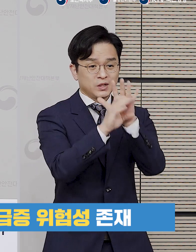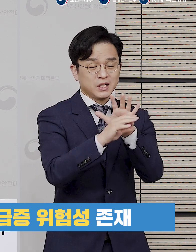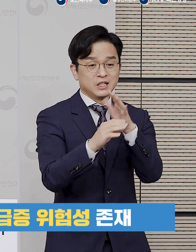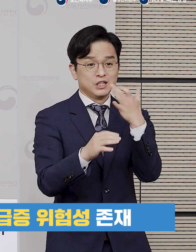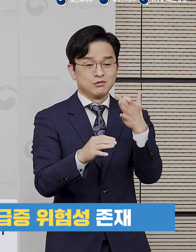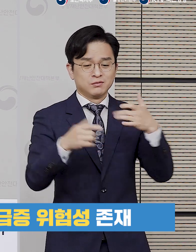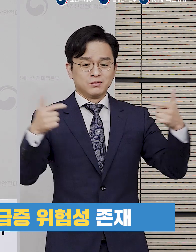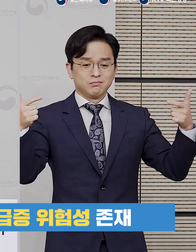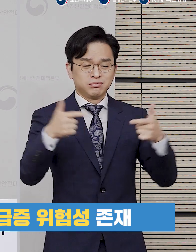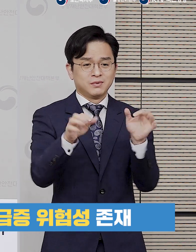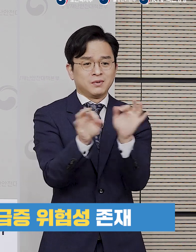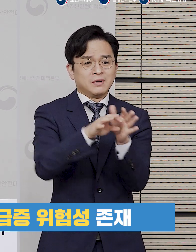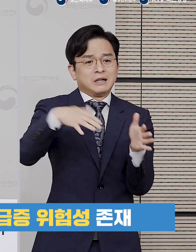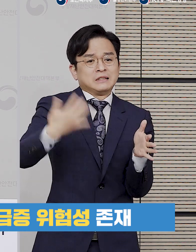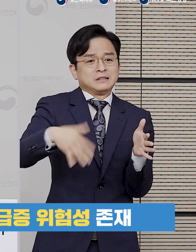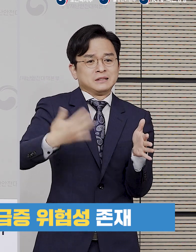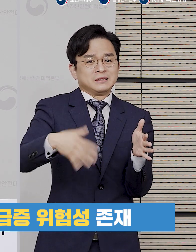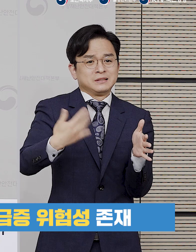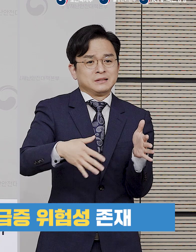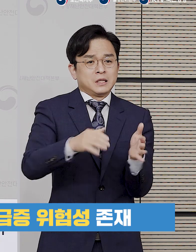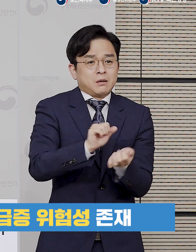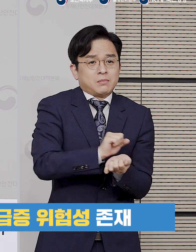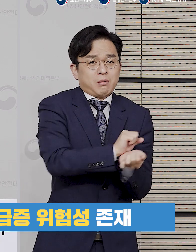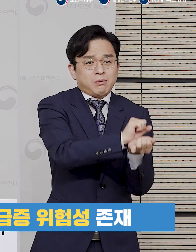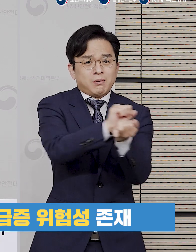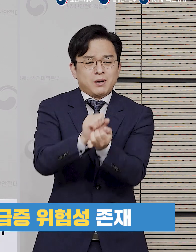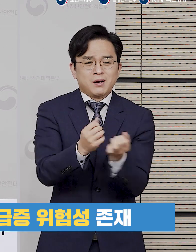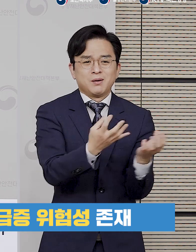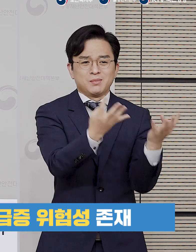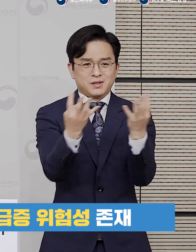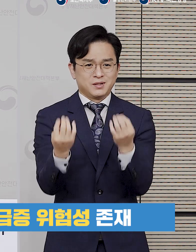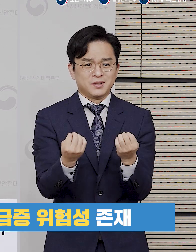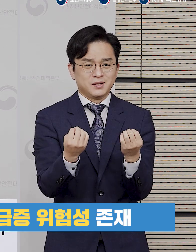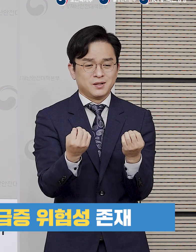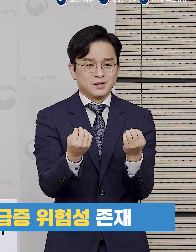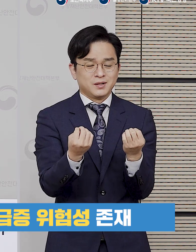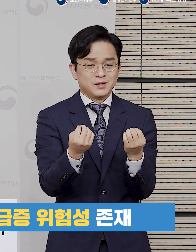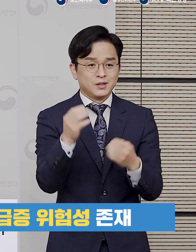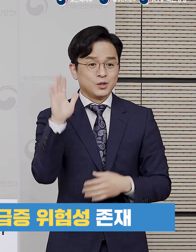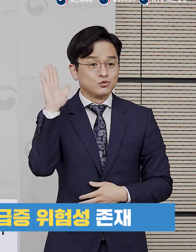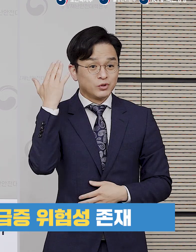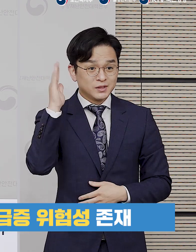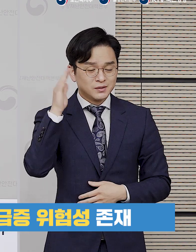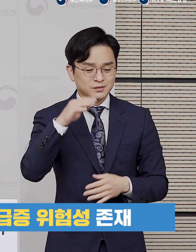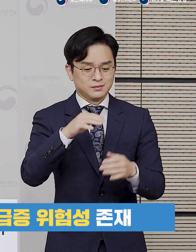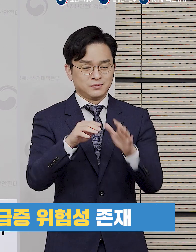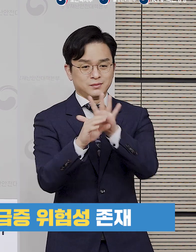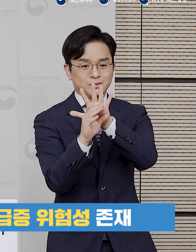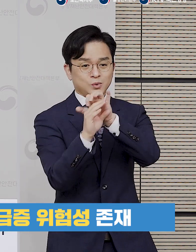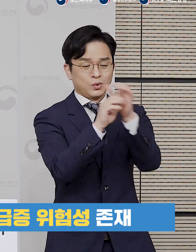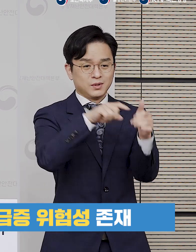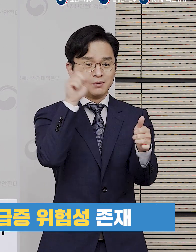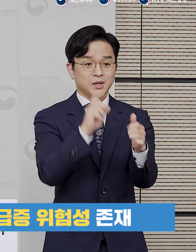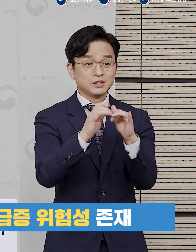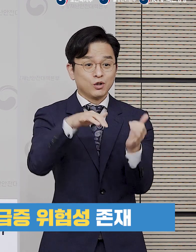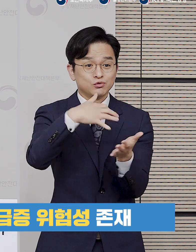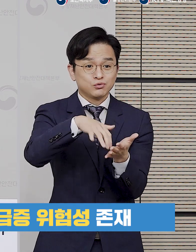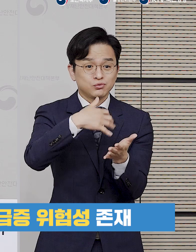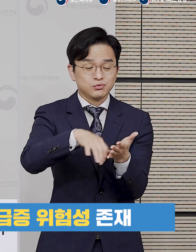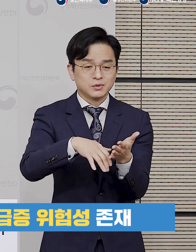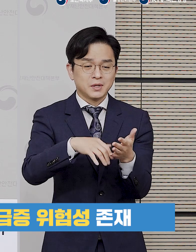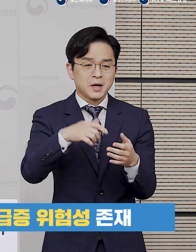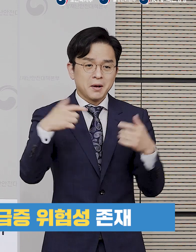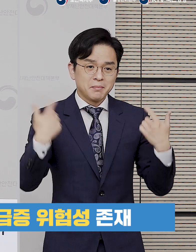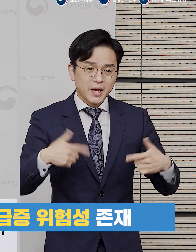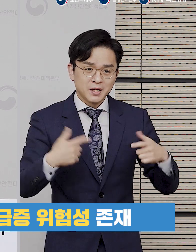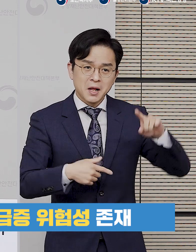급증할 위험성을 가지고 있습니다. 아직은 매일 100여 명 내외의 확진자가